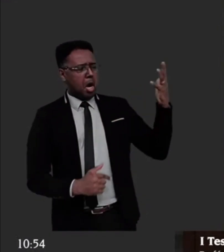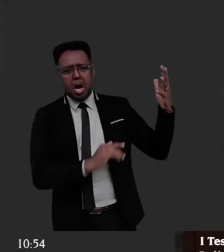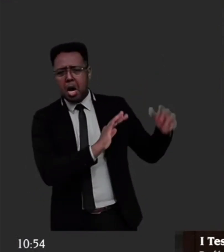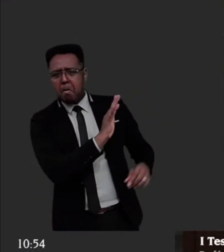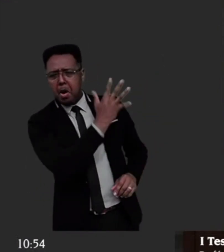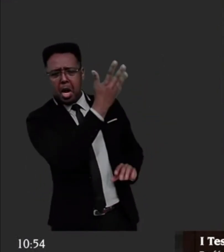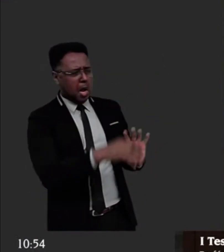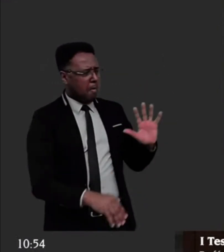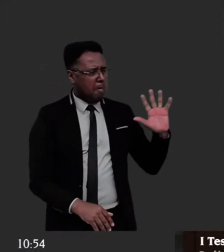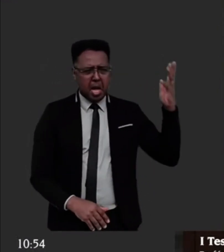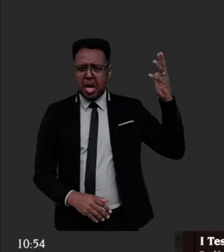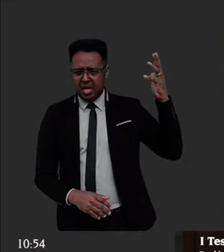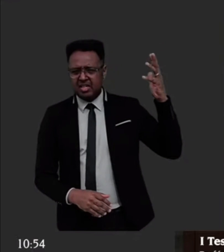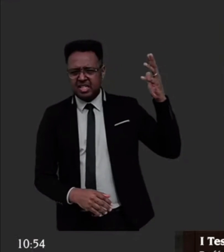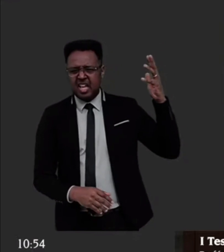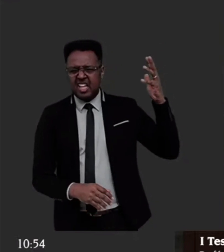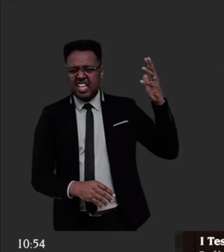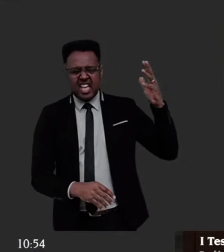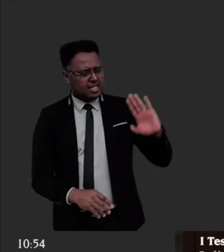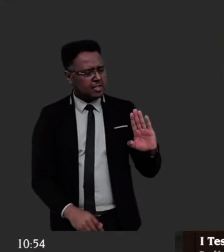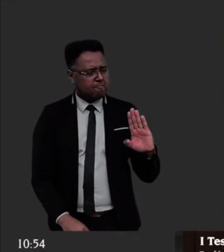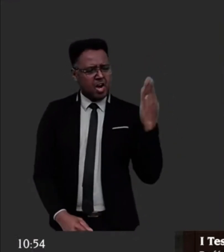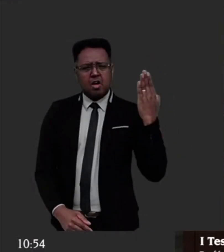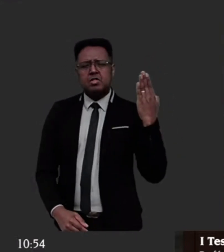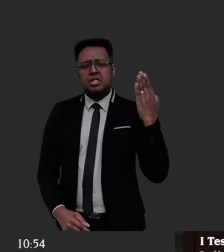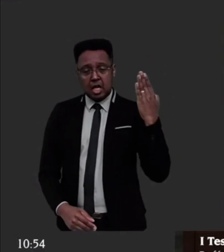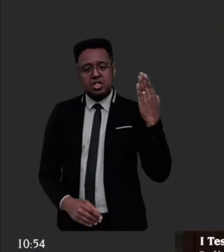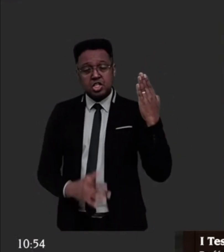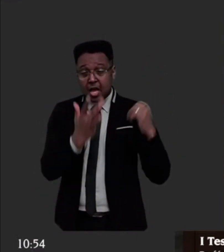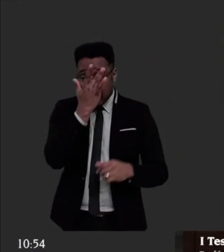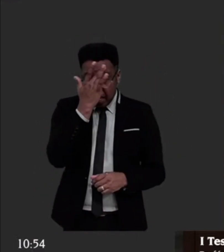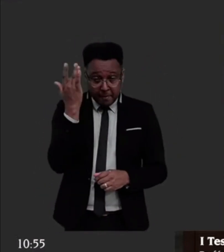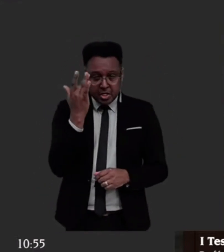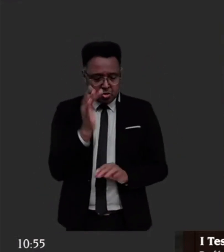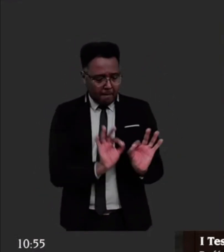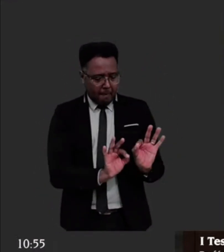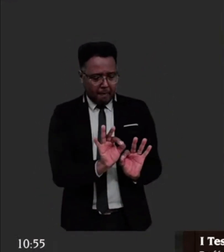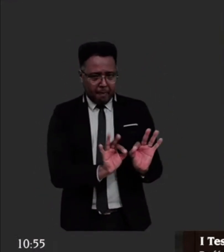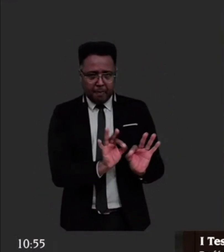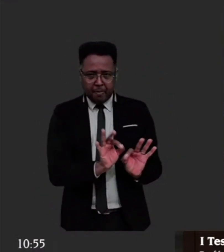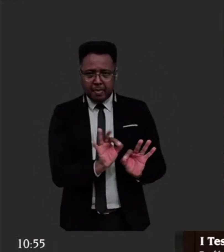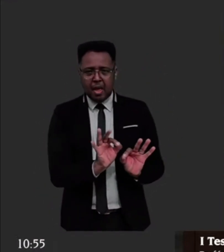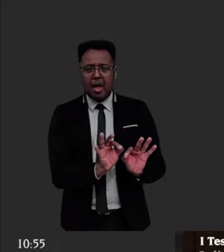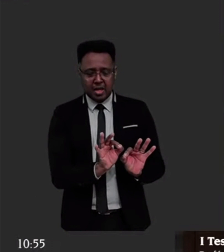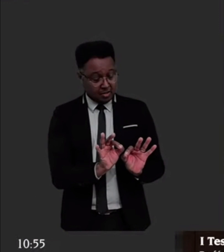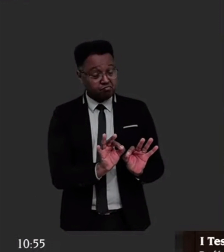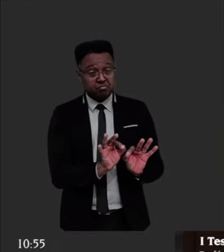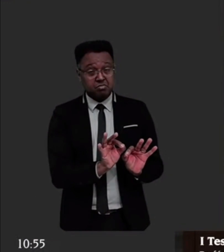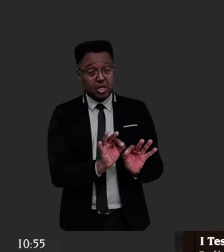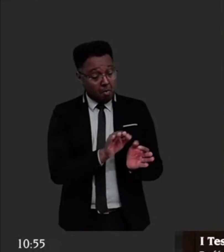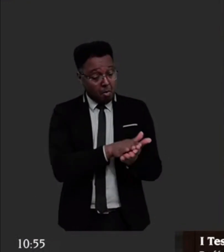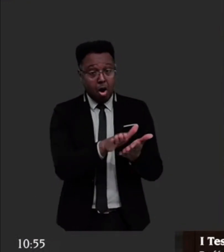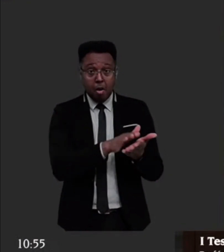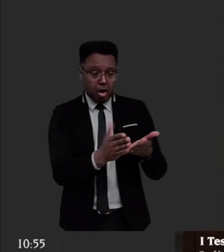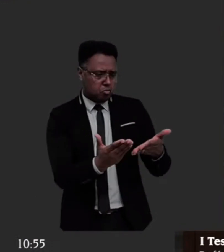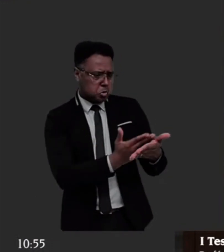cheia de todas essas heresias, agrega, faz ali um movimento e lança, e a gente lê e fica deslumbrado. Oh,